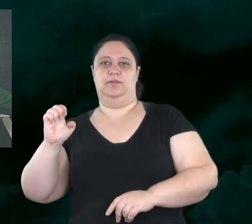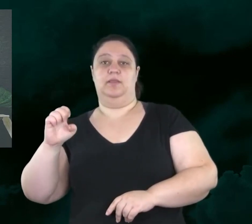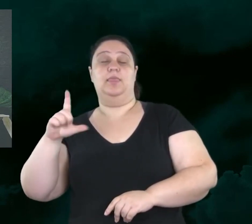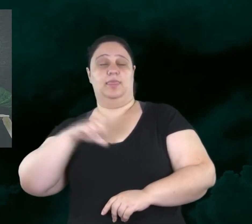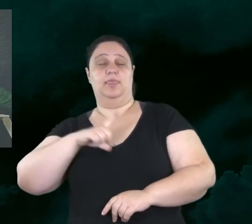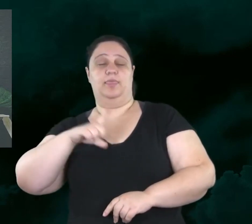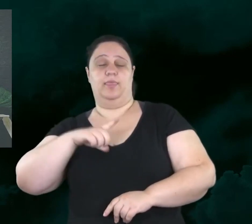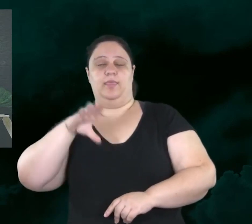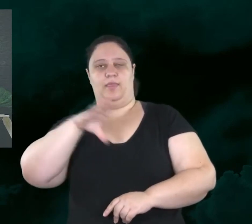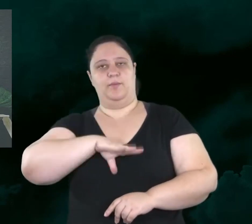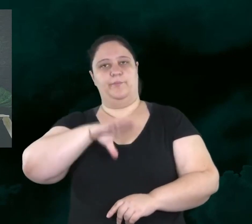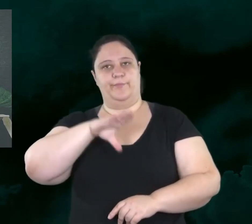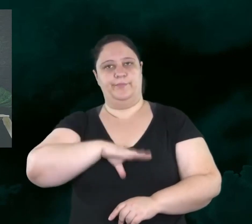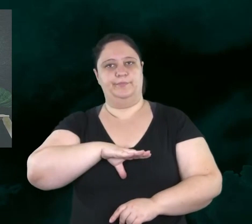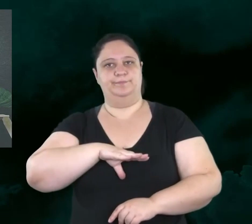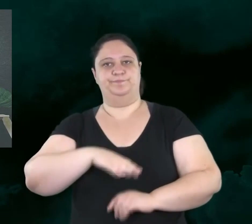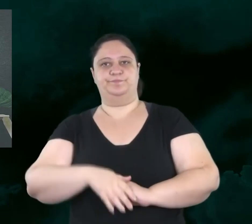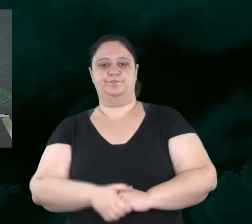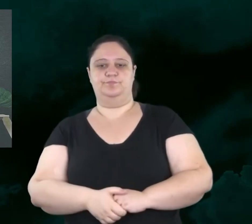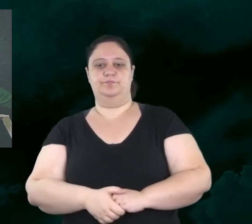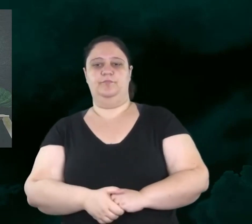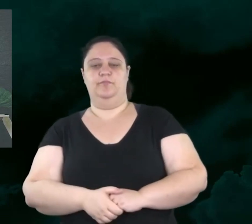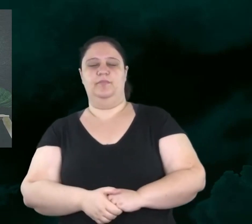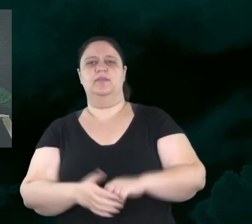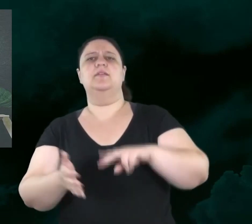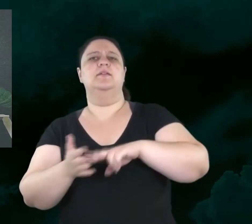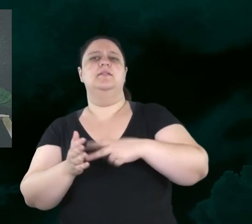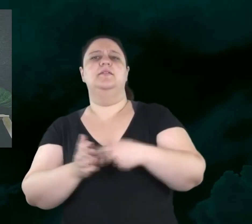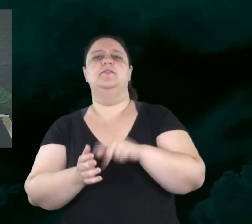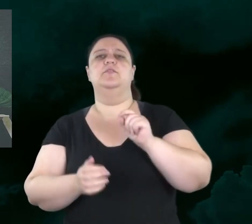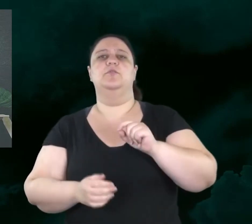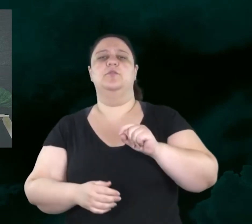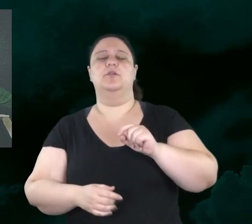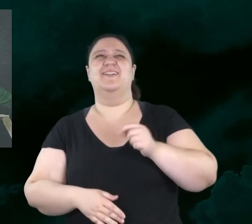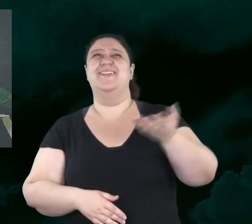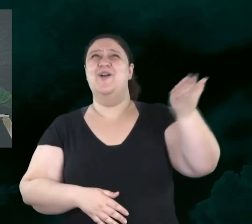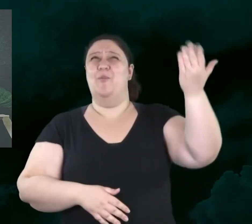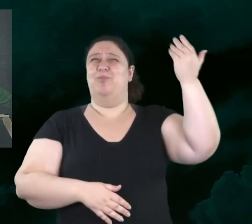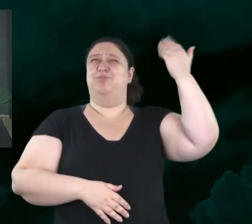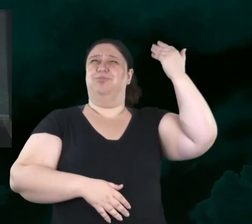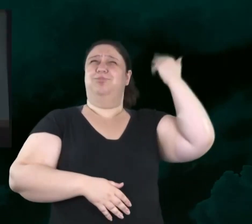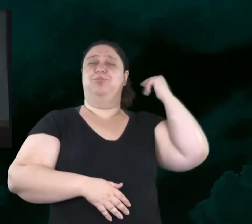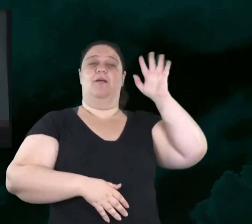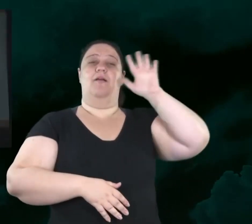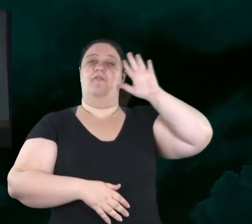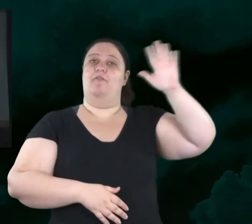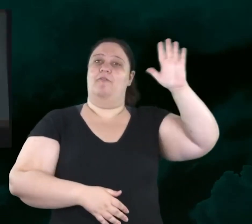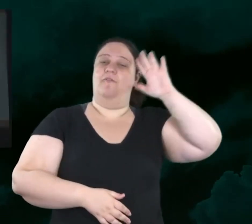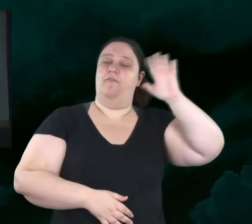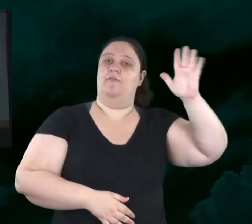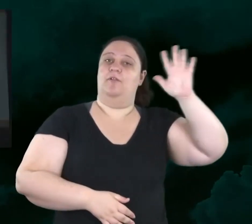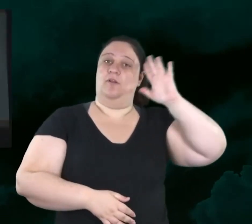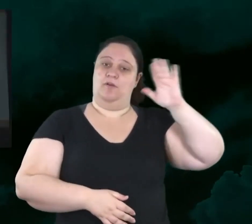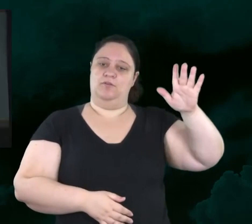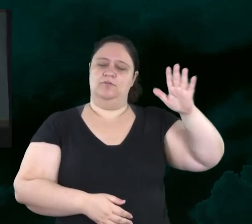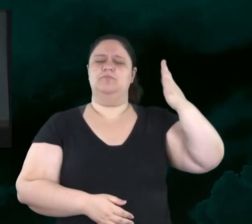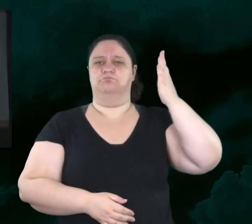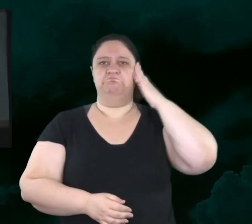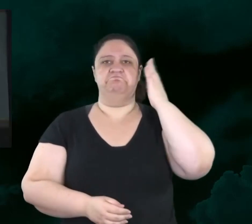os filósofos de antigamente, eles sabiam